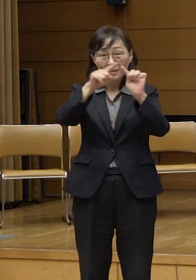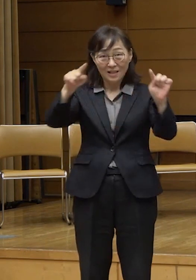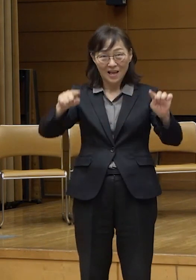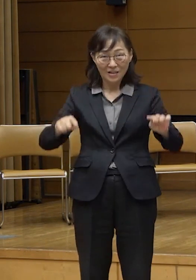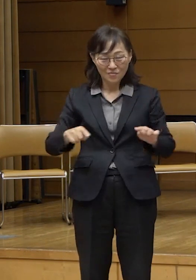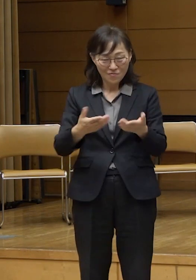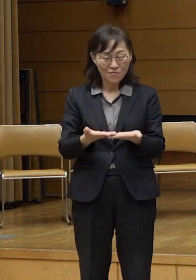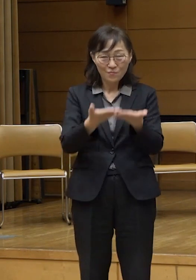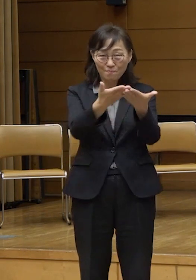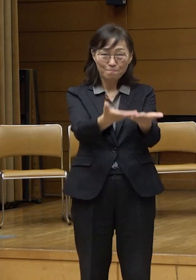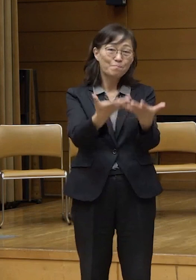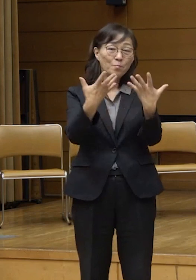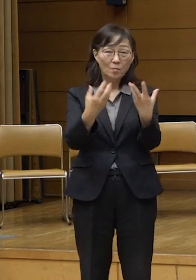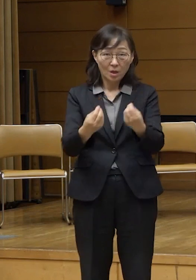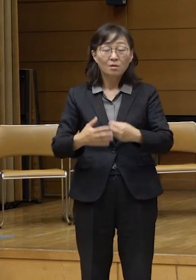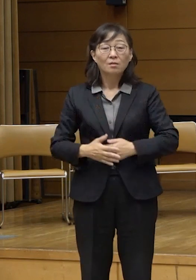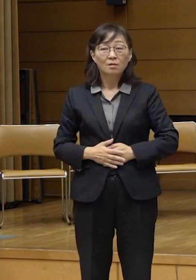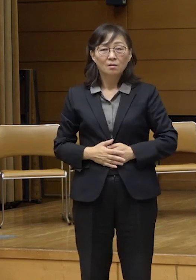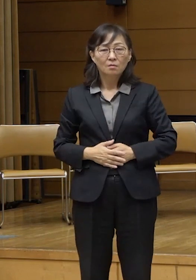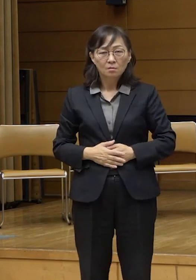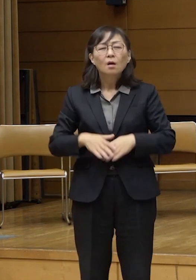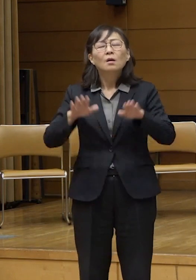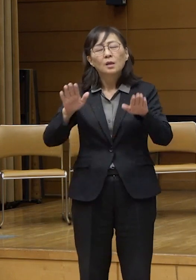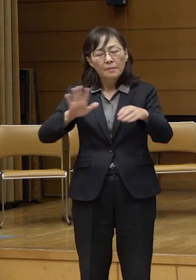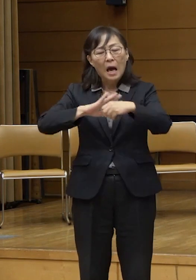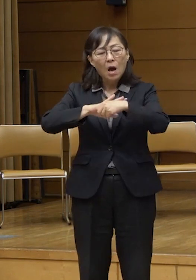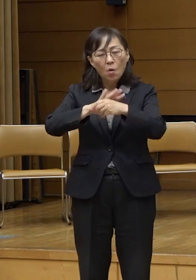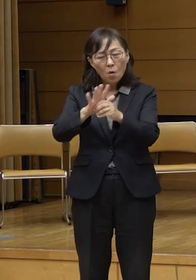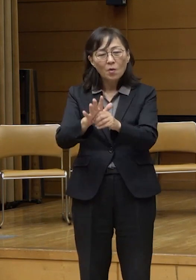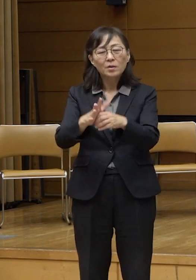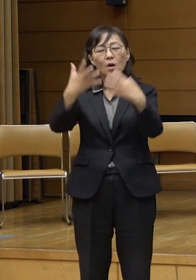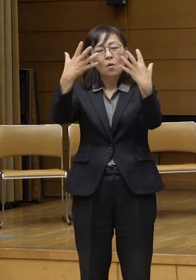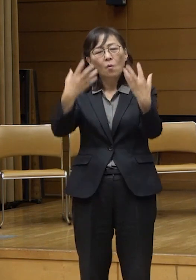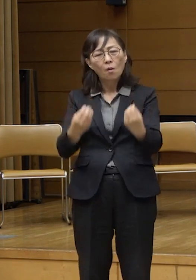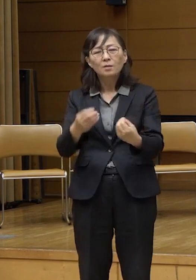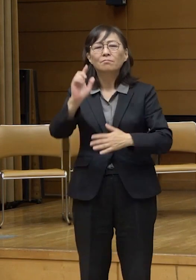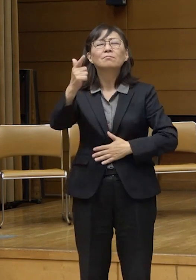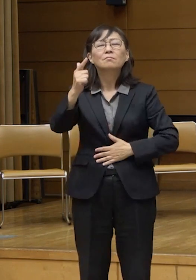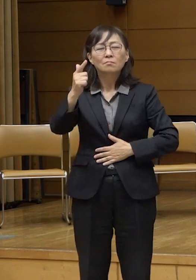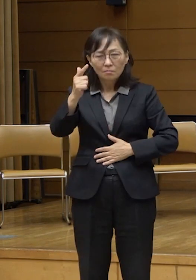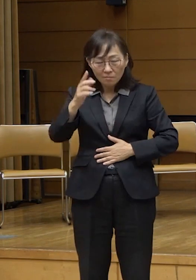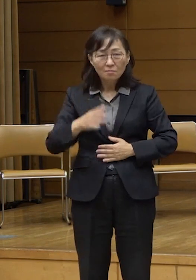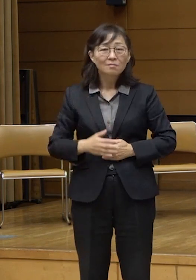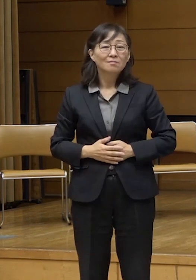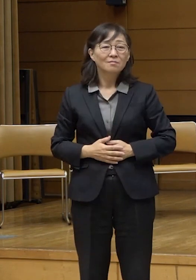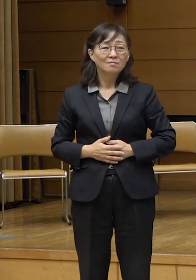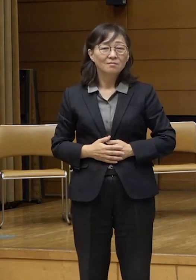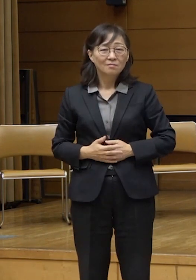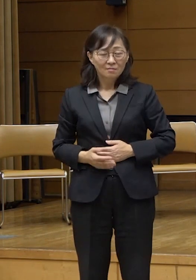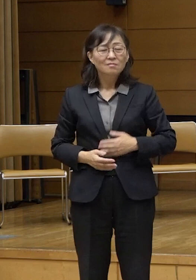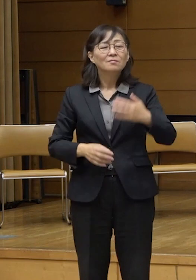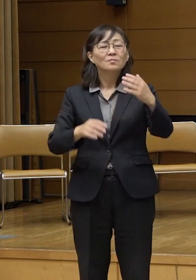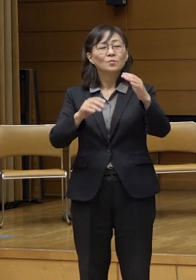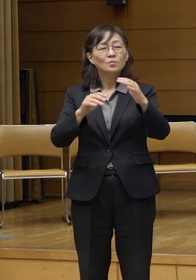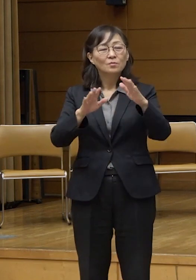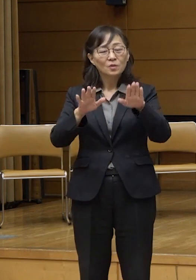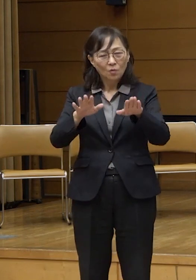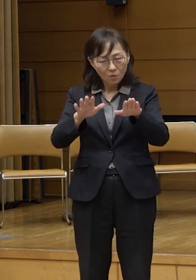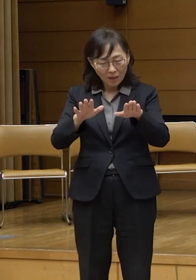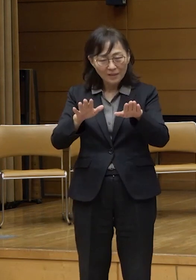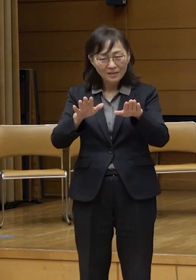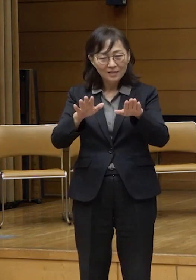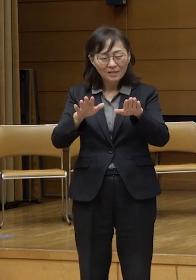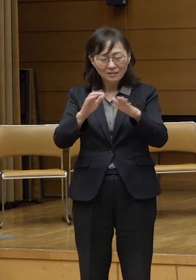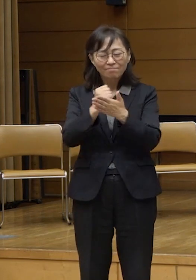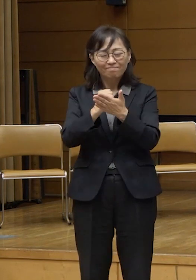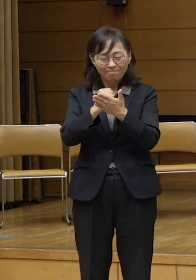ました。もちろんこれコロナが終わったわけではないんですが、5月8日を機に感謝状を贈呈したいということを実は